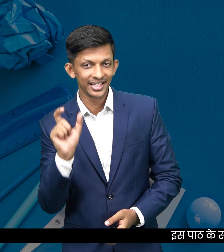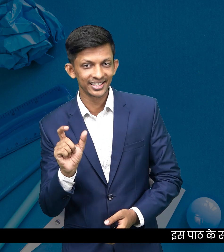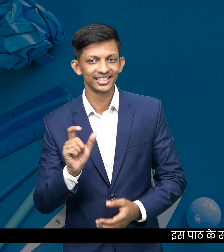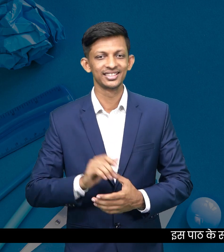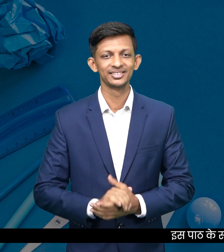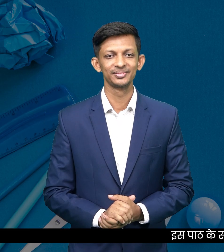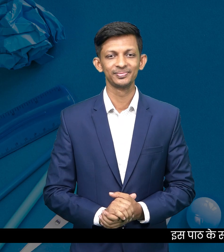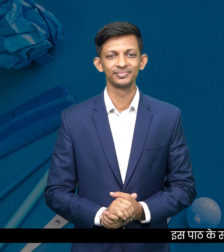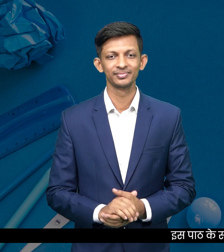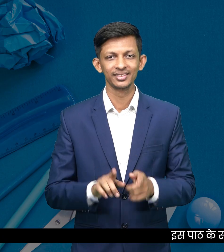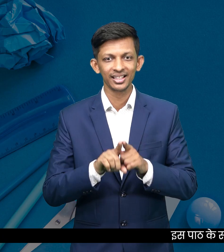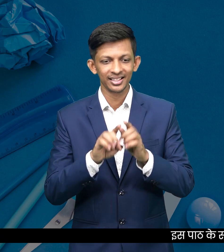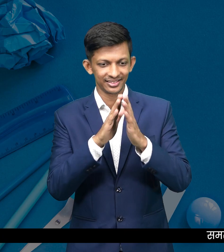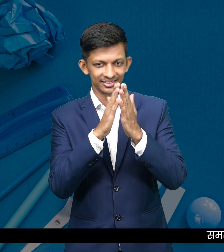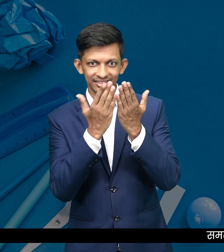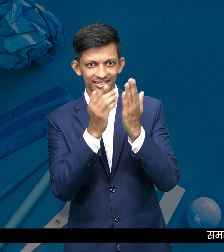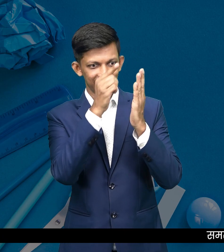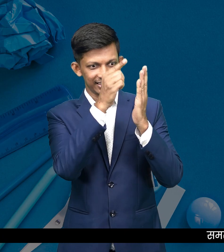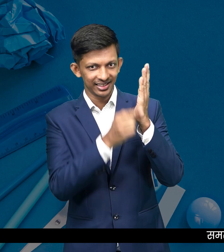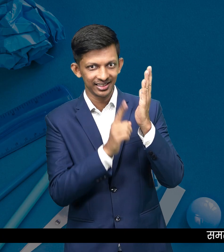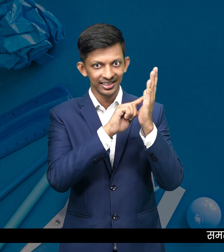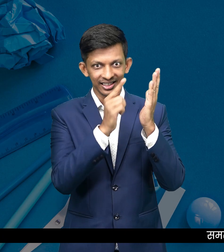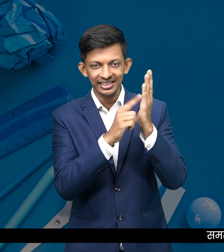के सांकेतिक शब्द समरूपता,